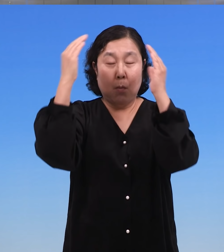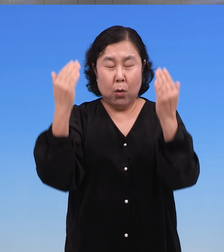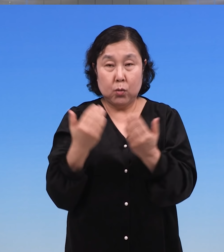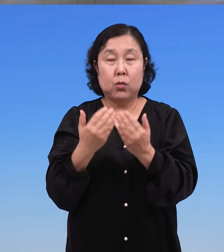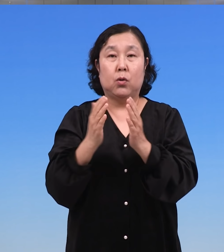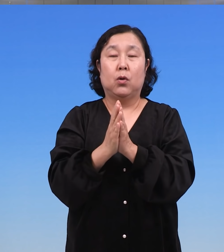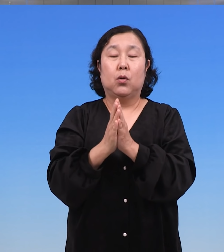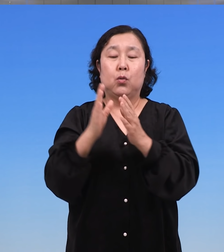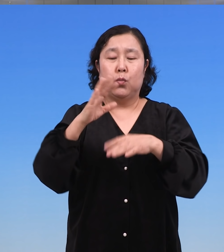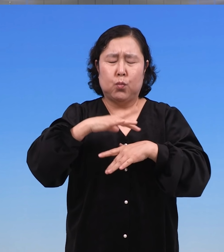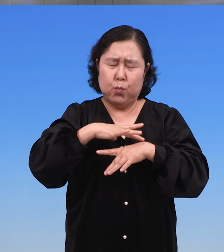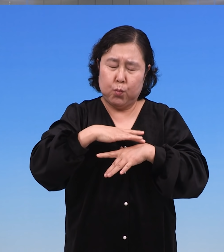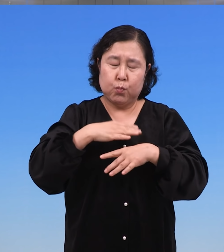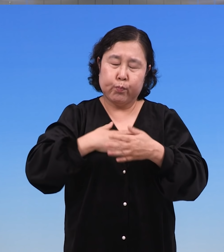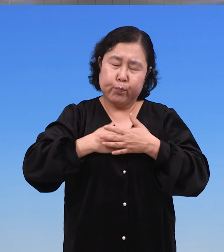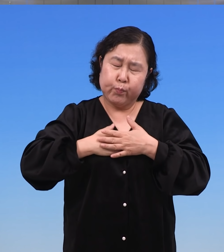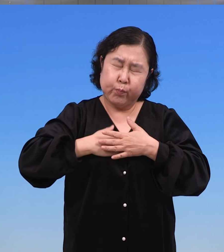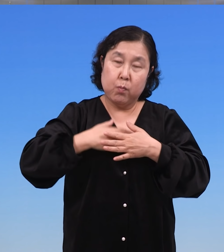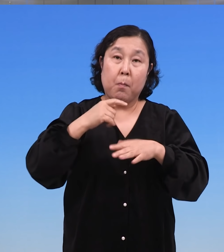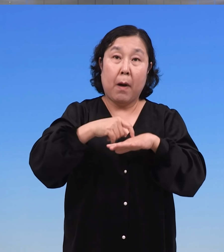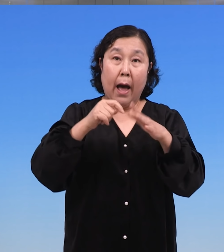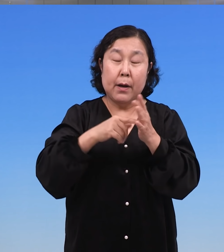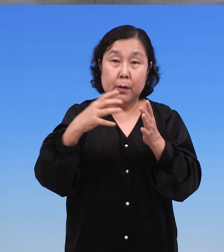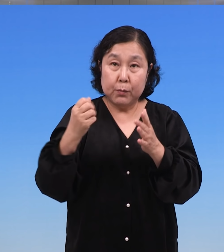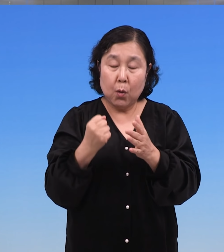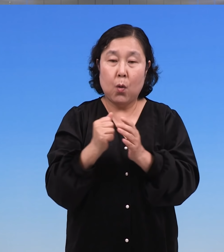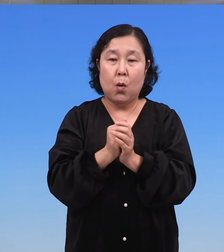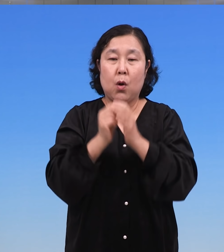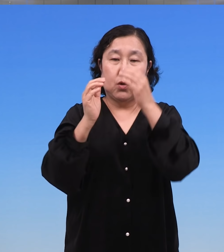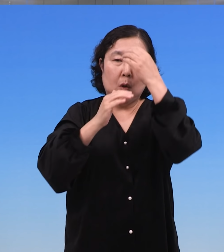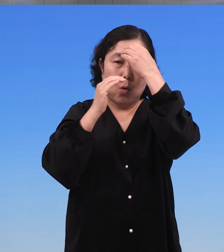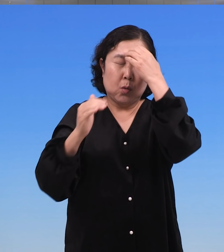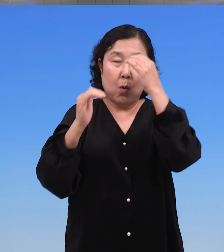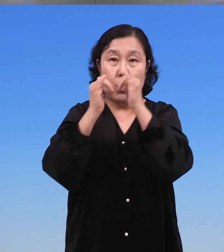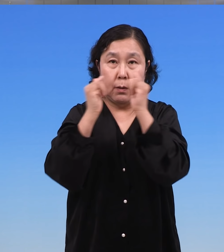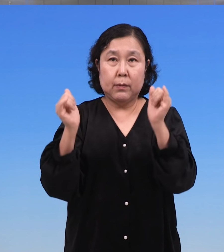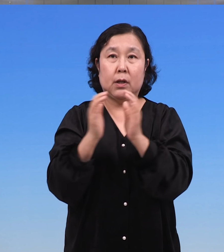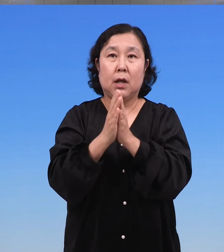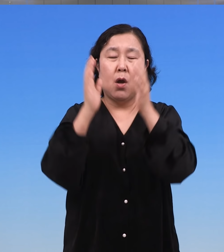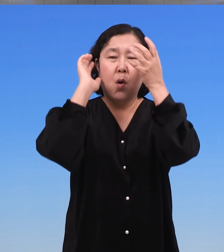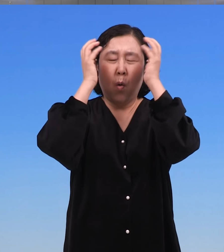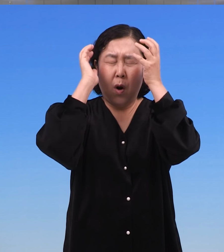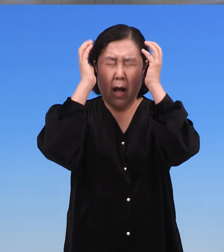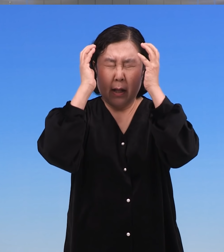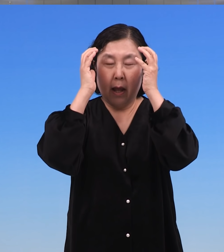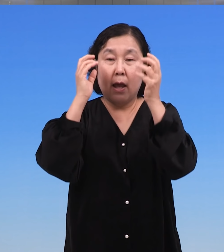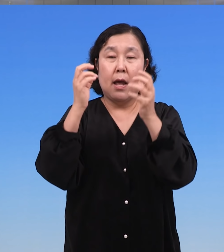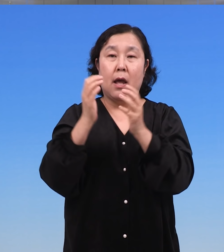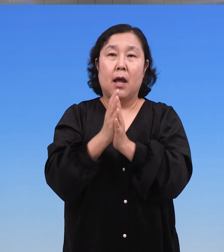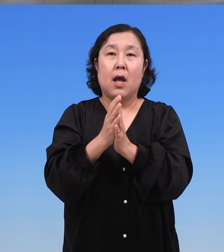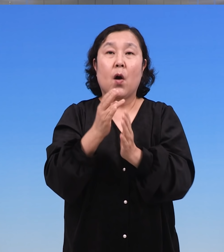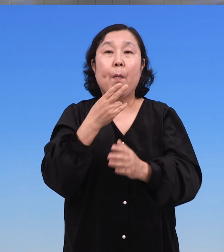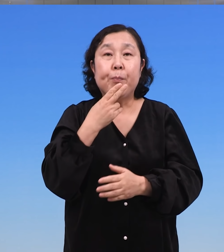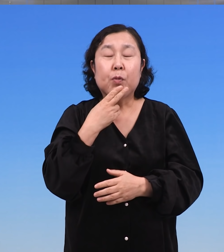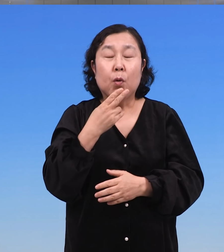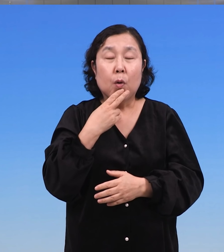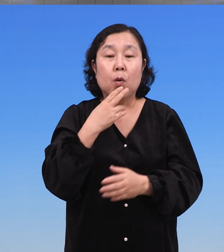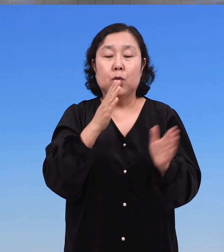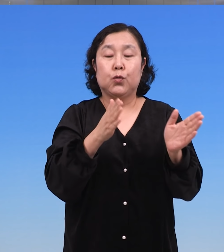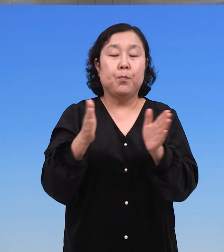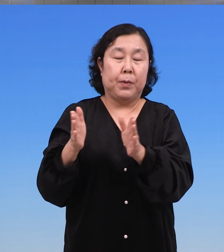마음으로 어떻게 해서든 우리 성도님들이 혼란에 빠지지 않도록 이 일은 온 몸으로 저희들이 다